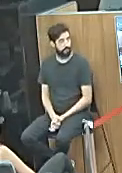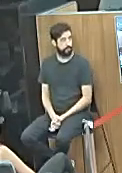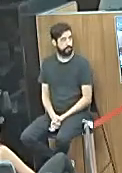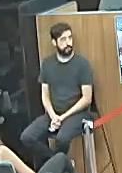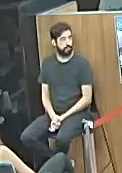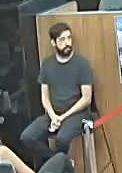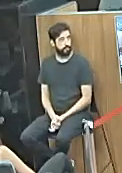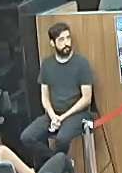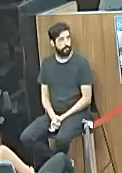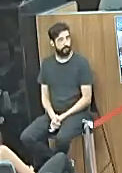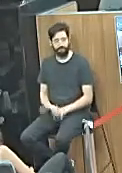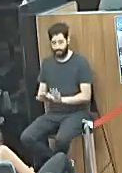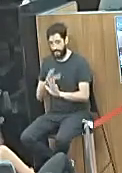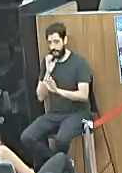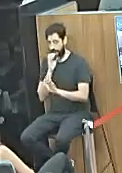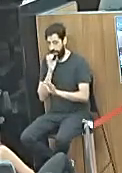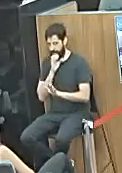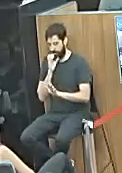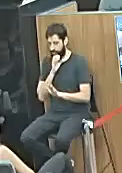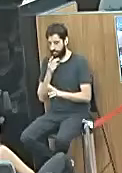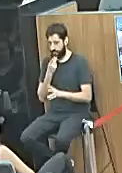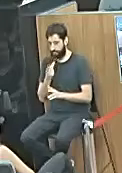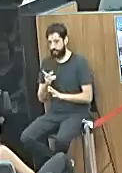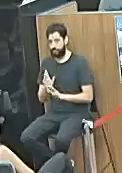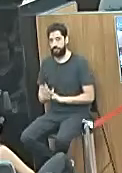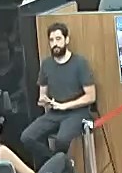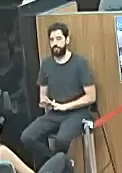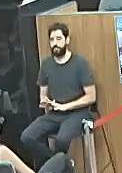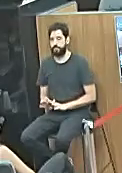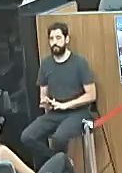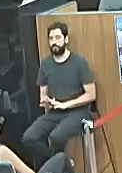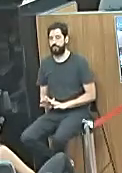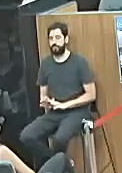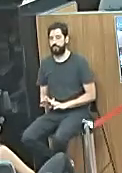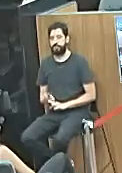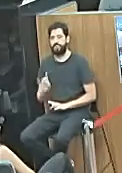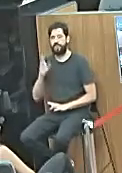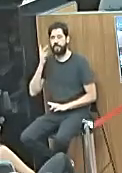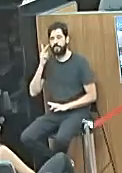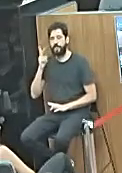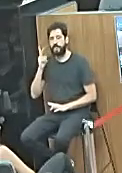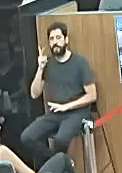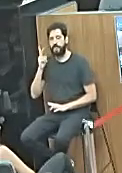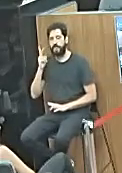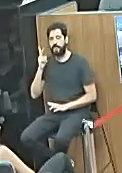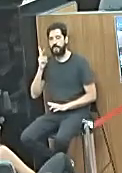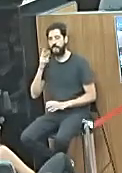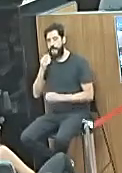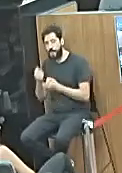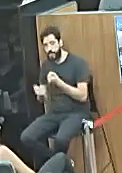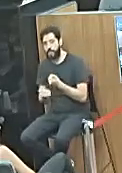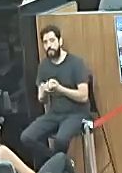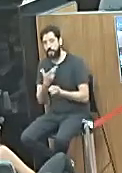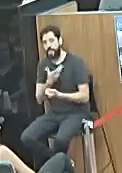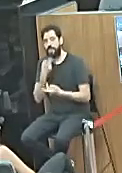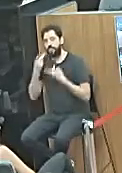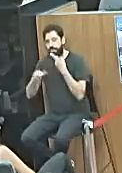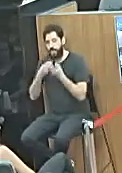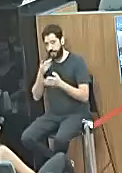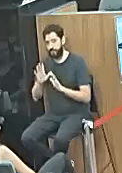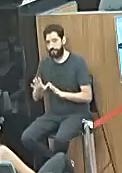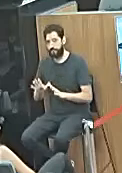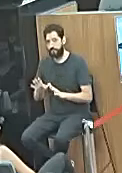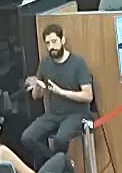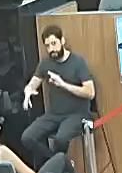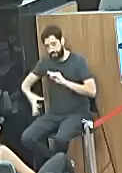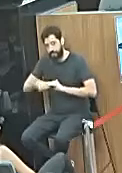bem rapidamente presidente só pra corroborar a importância do que já foi dito é sem dúvida que